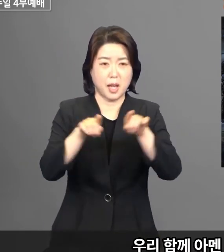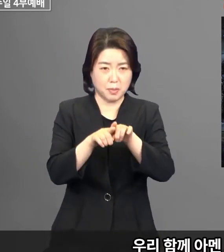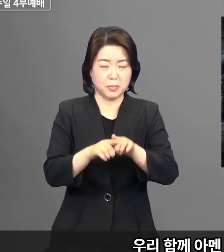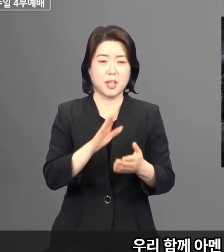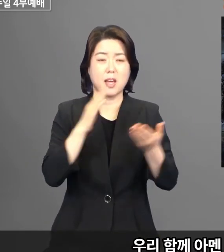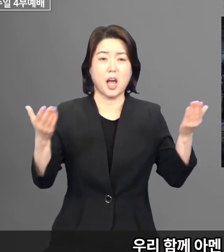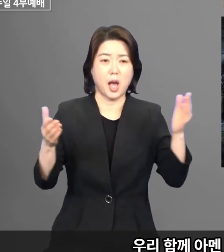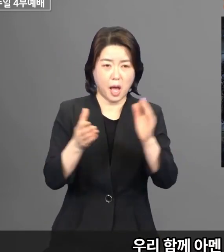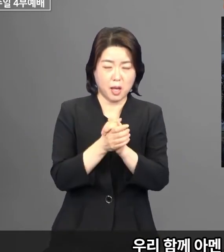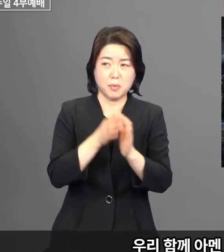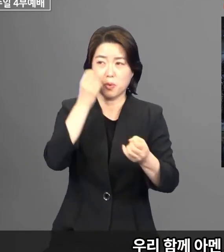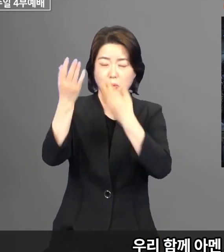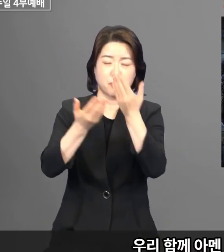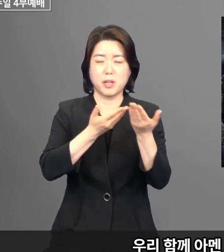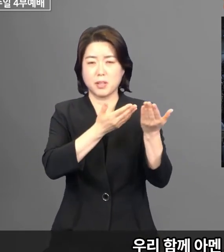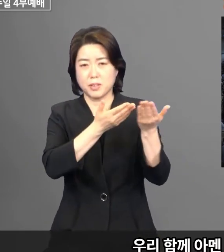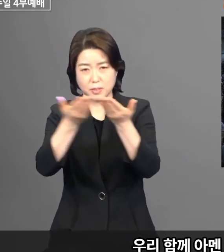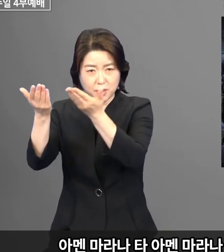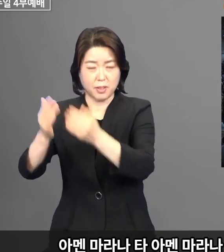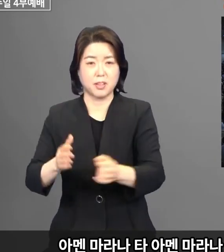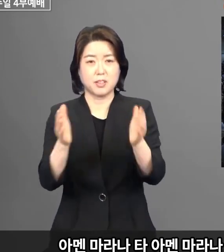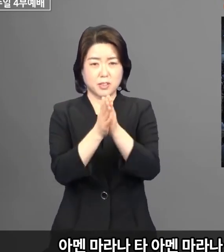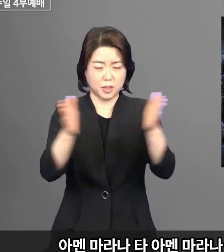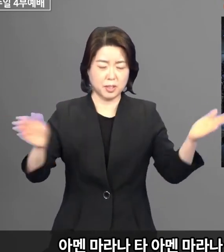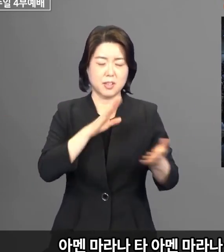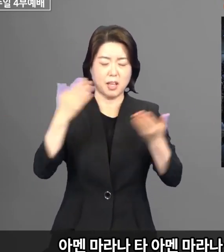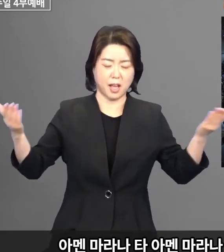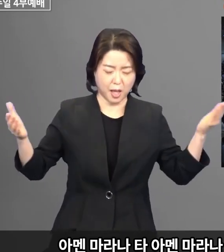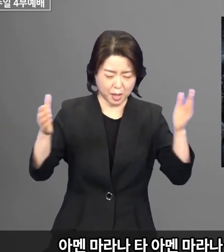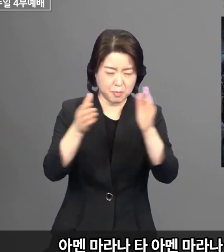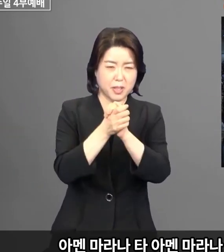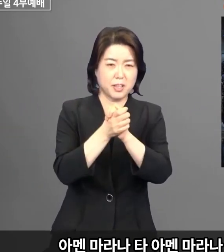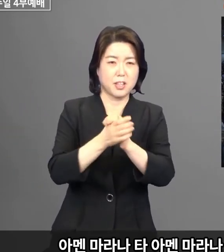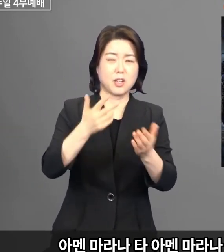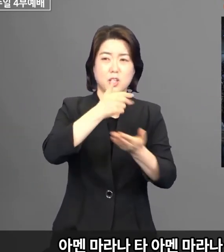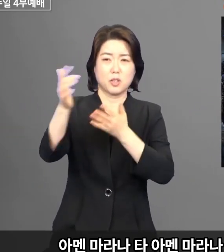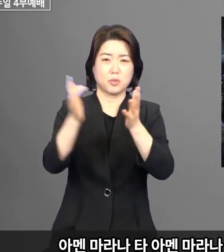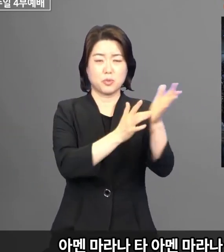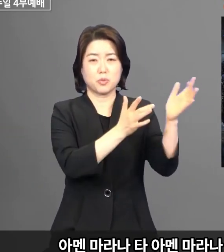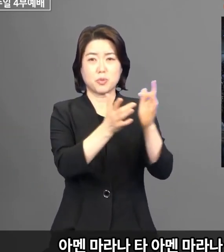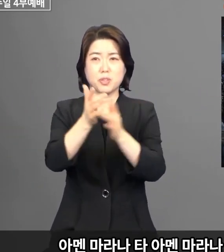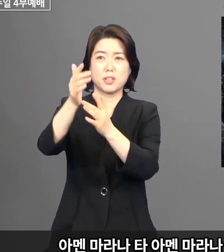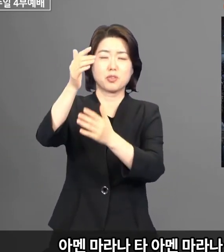아멘 고백하겠습니다. 아멘.